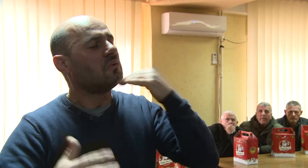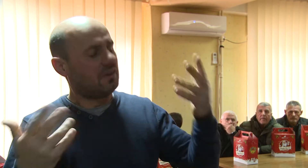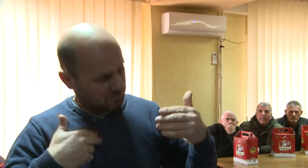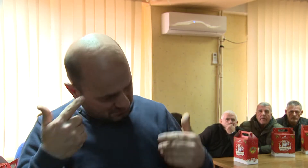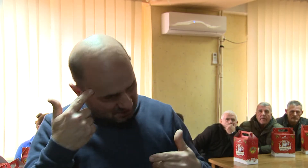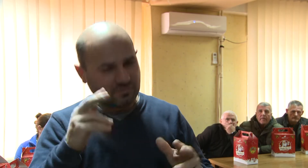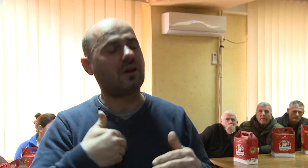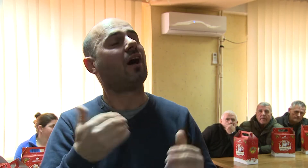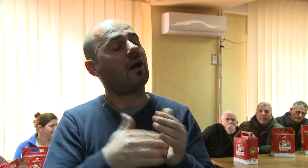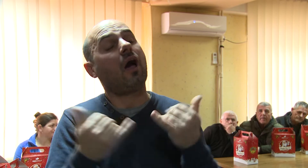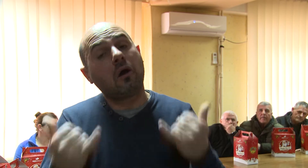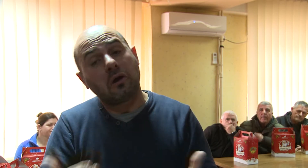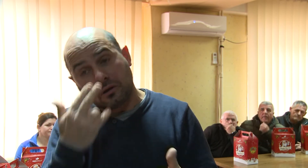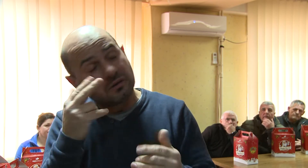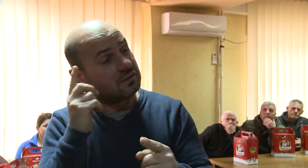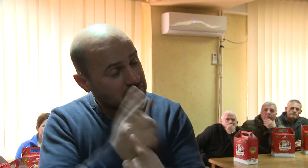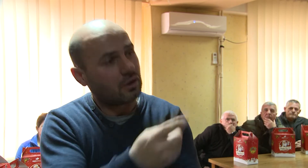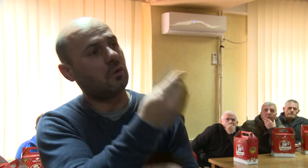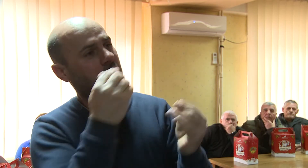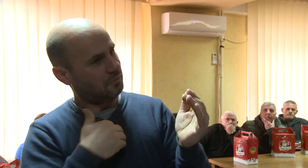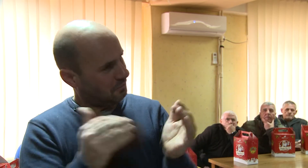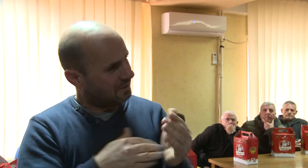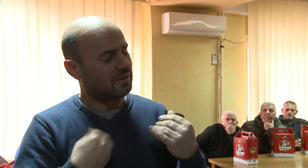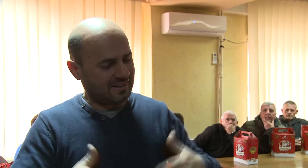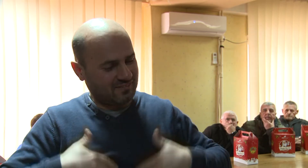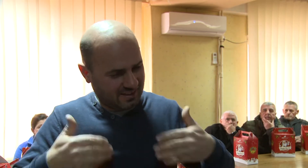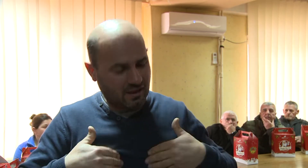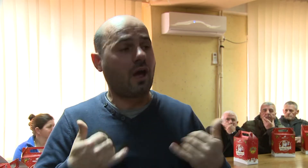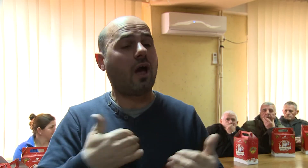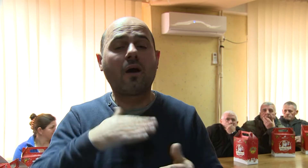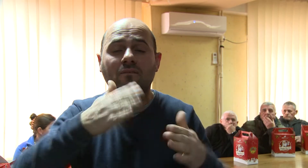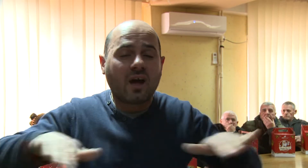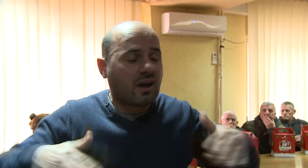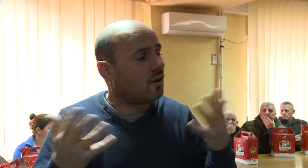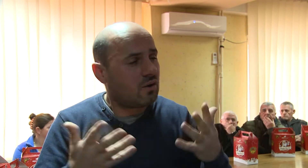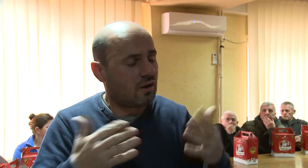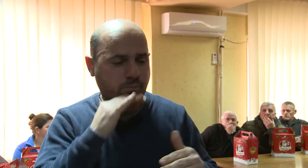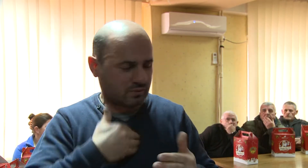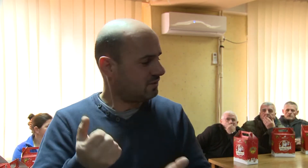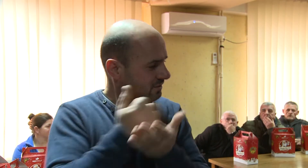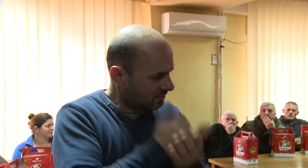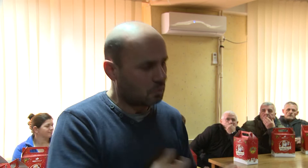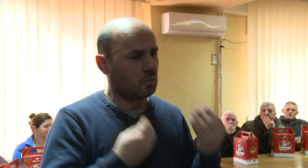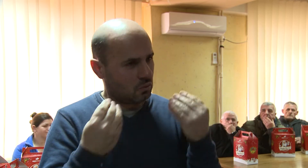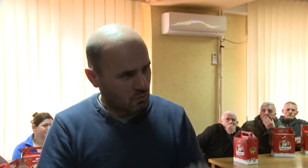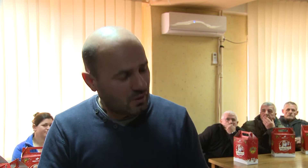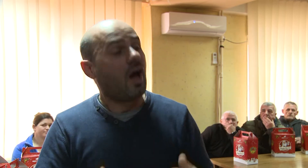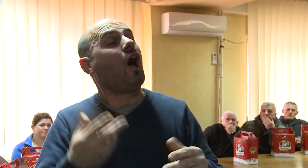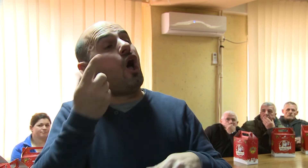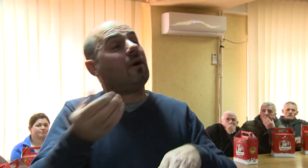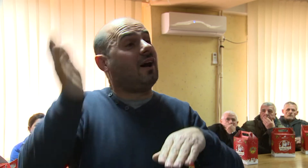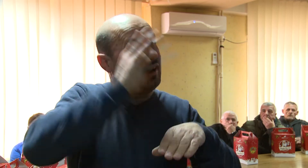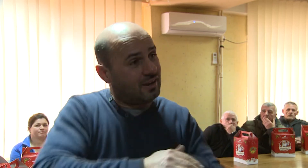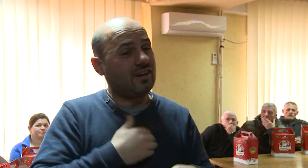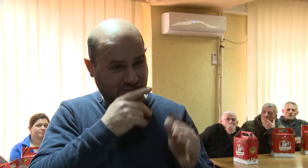po nuk i kanë qunë për shkolla. Dhe kisha me qeni lumëtur që me mujtë edhe ata mi pru